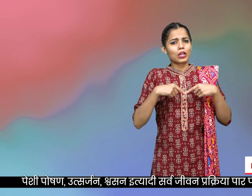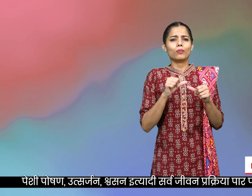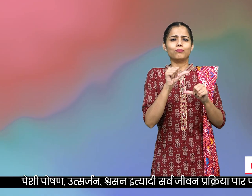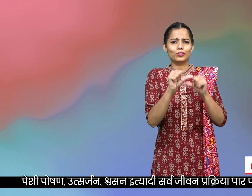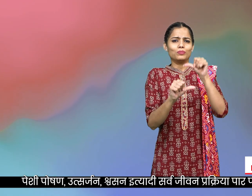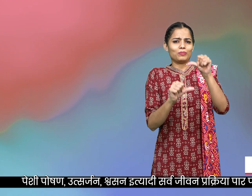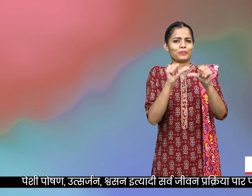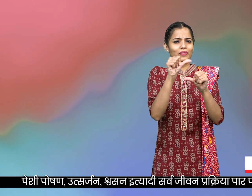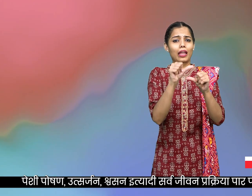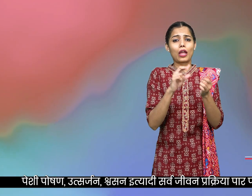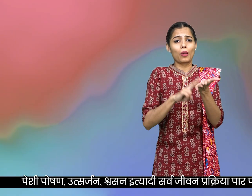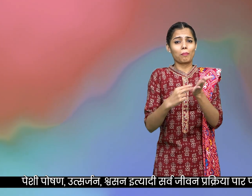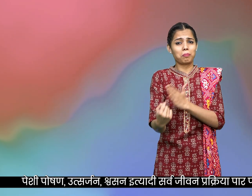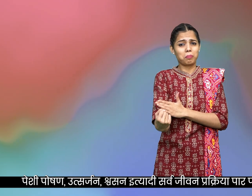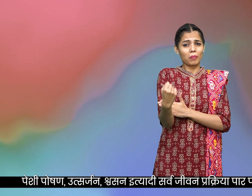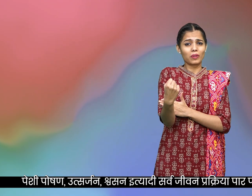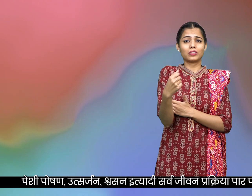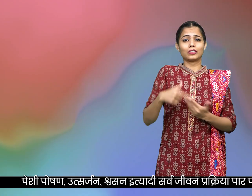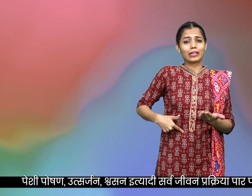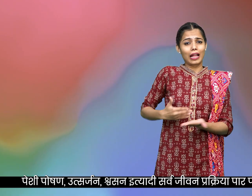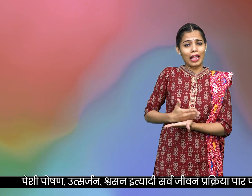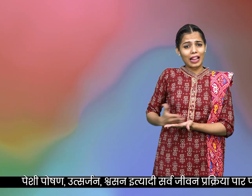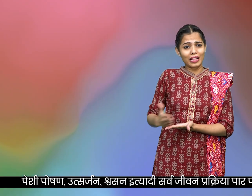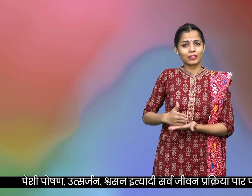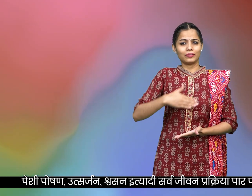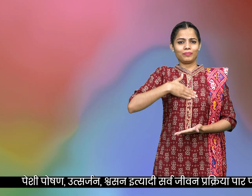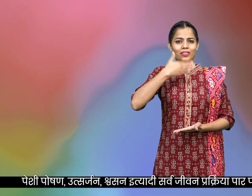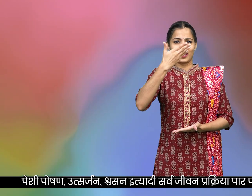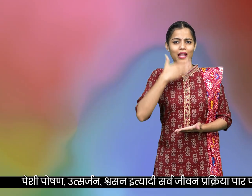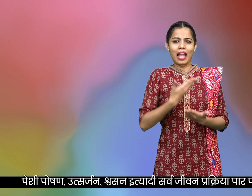जीवन प्रक्रिया पार पाडण्यास सक्षम असते,